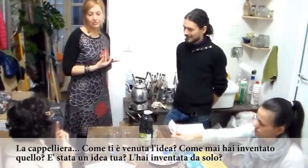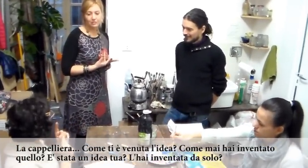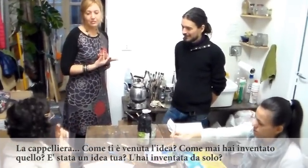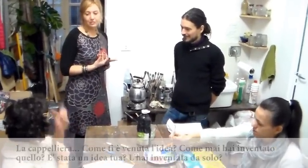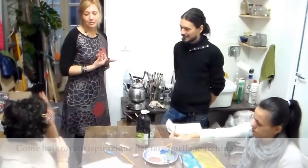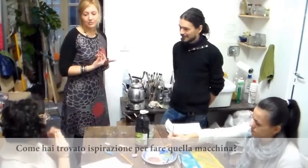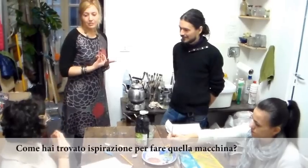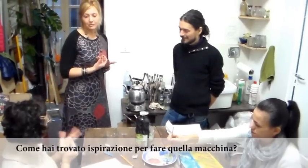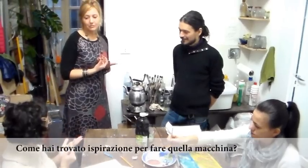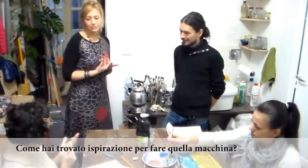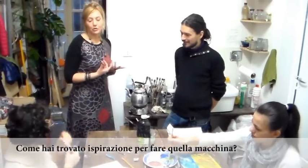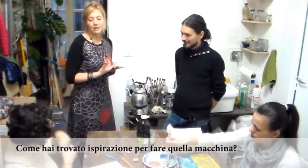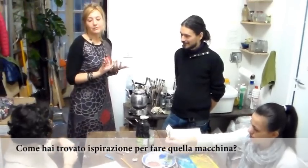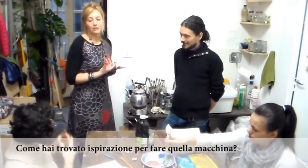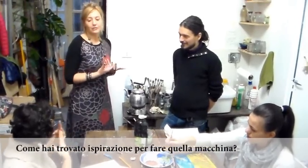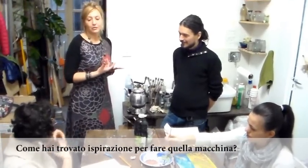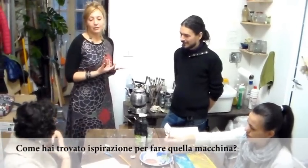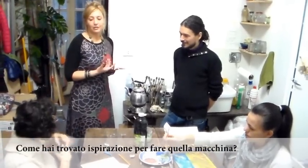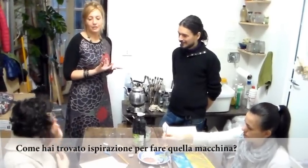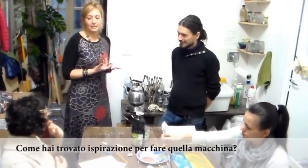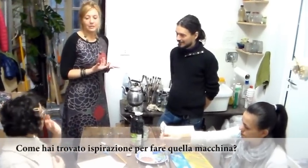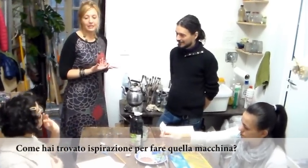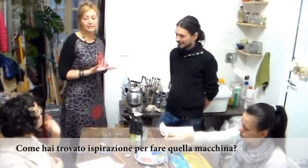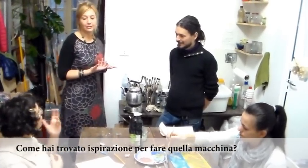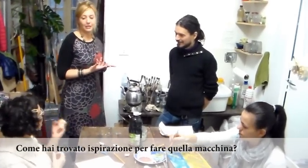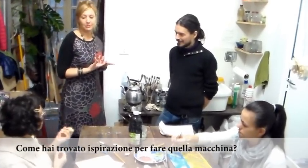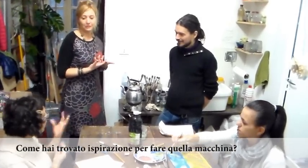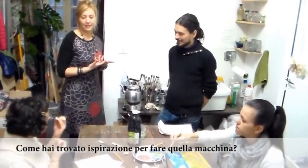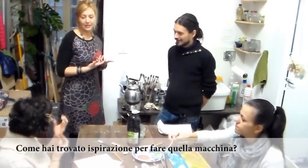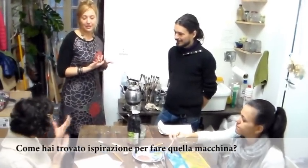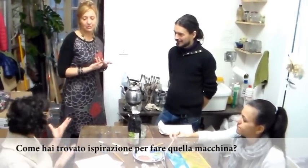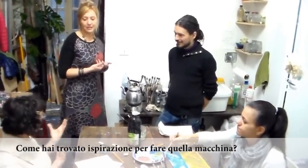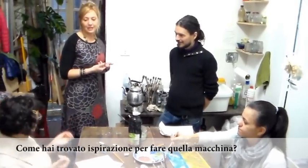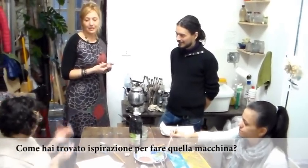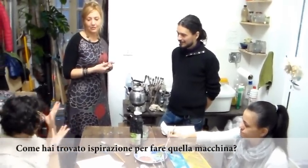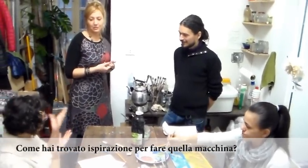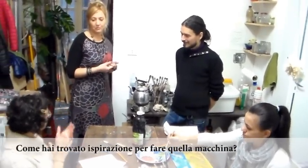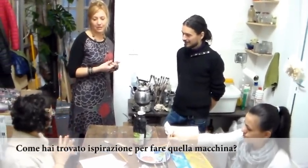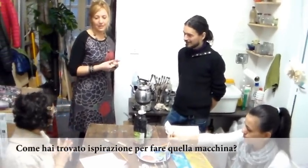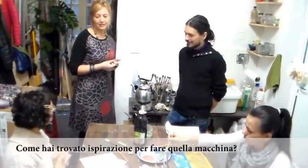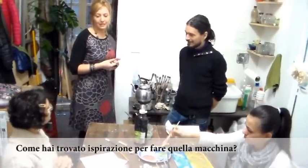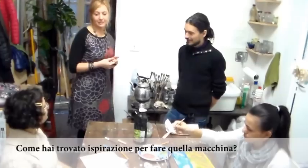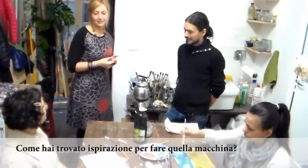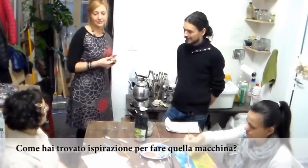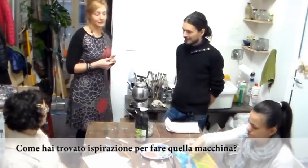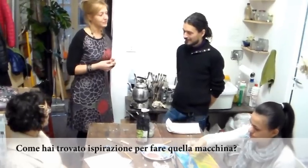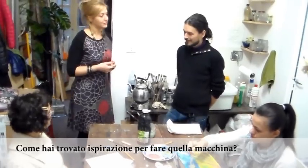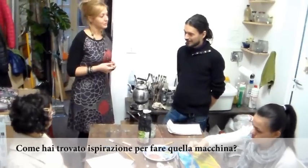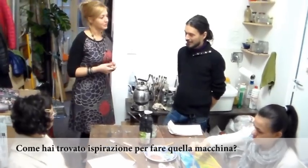solo, come hai trovato ispirazione per fare quella